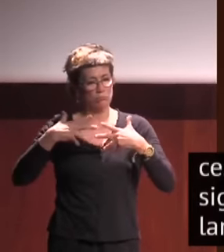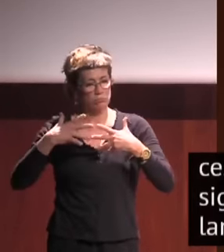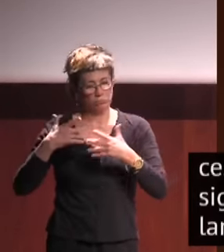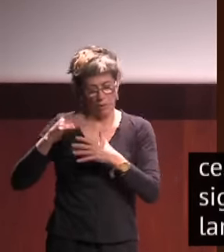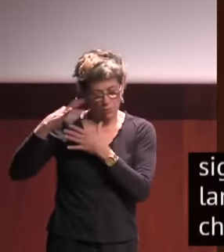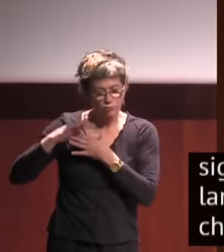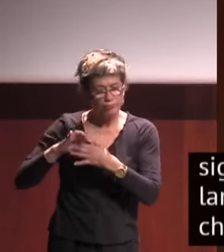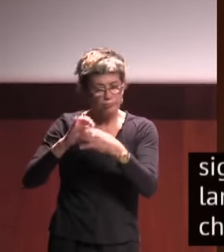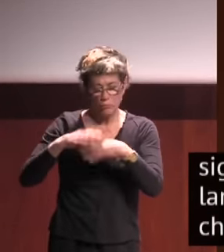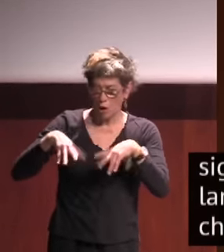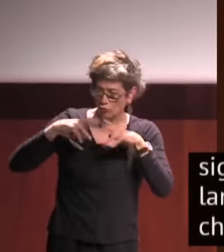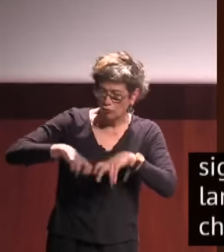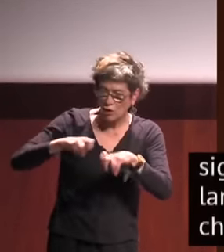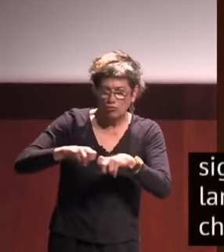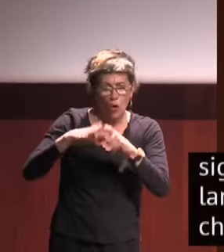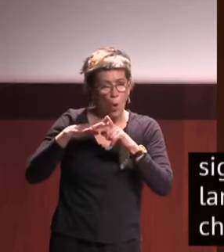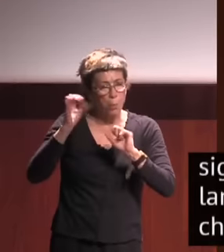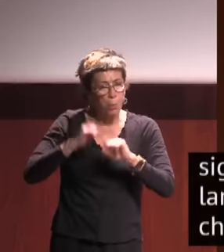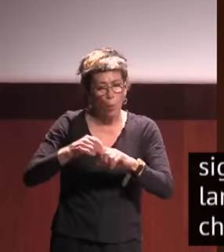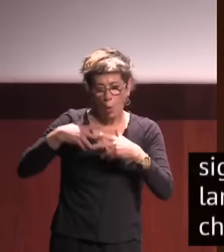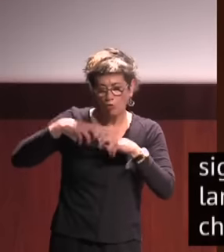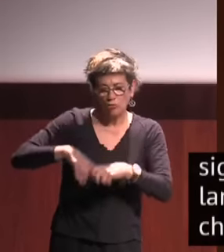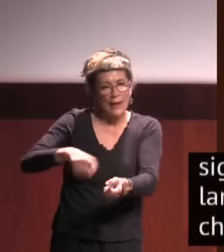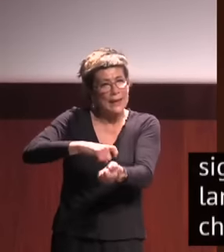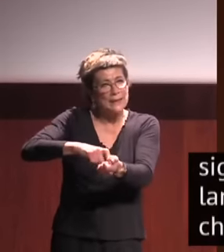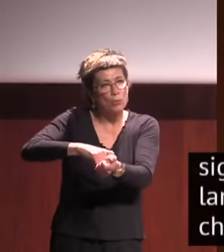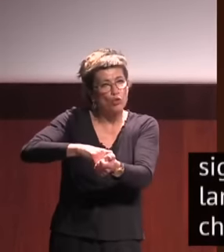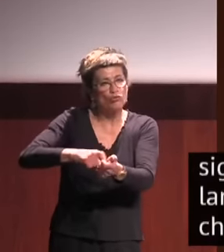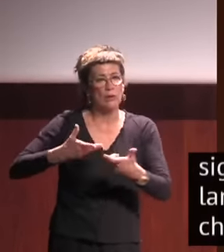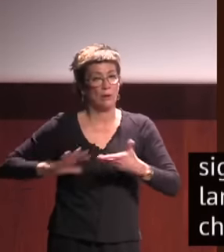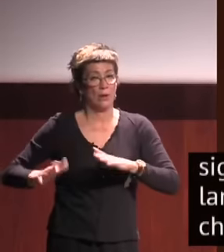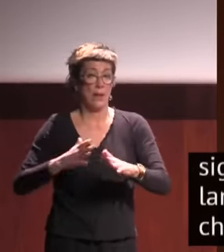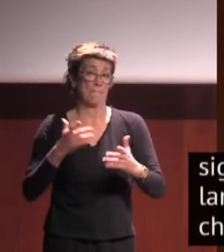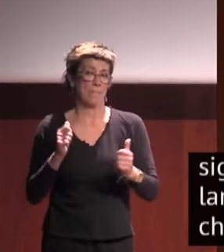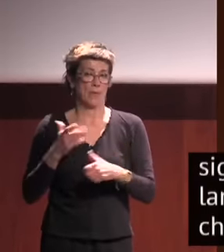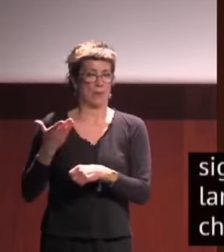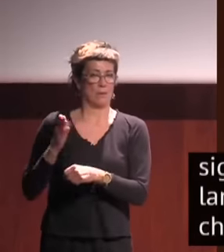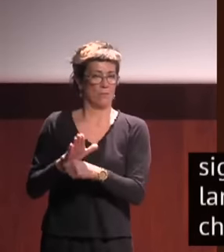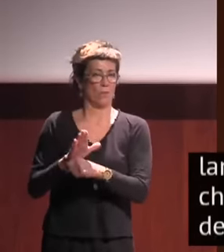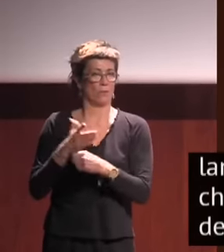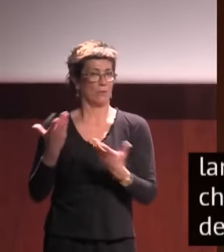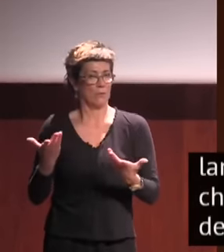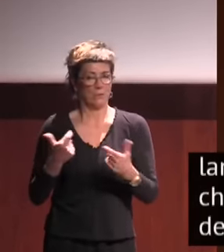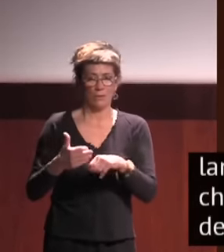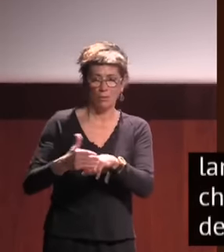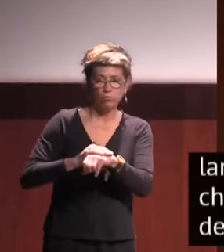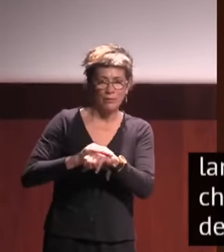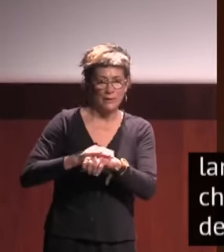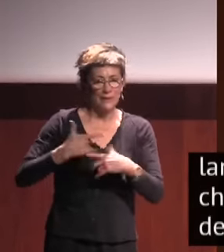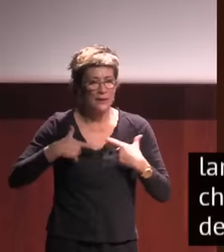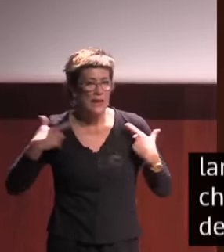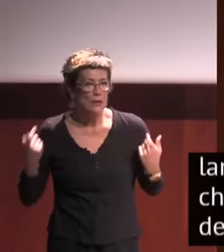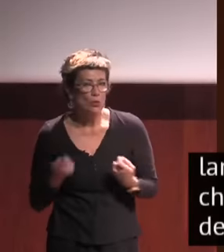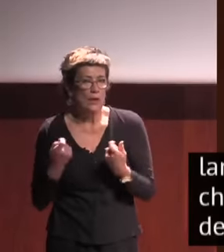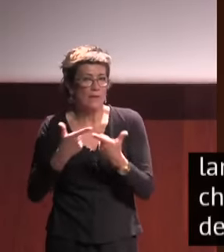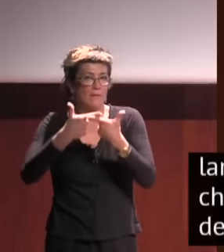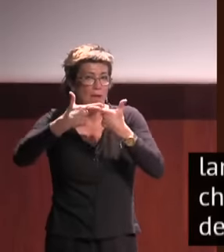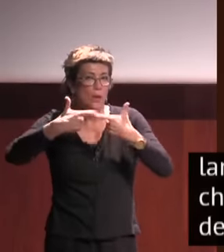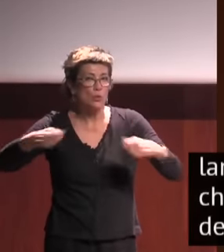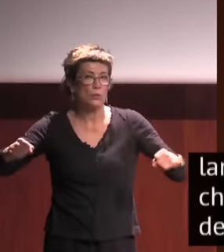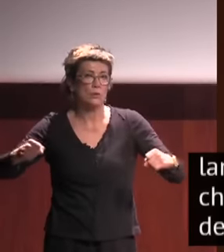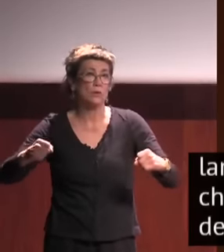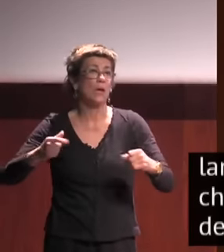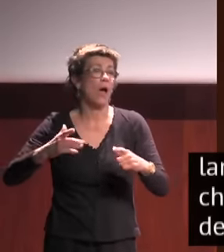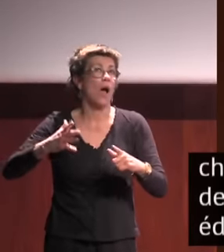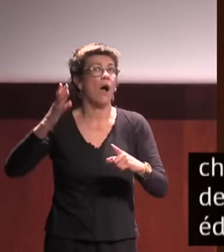travaux étymologiques sur la langue des signes française, ils témoignent aussi d'une politique éducative et linguistique qui a